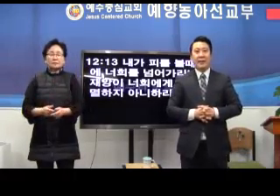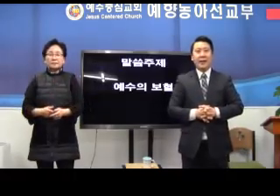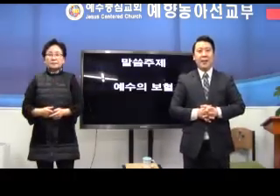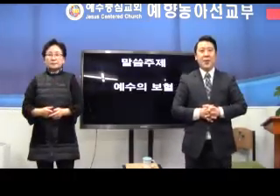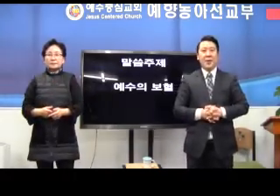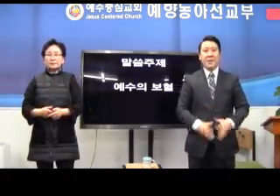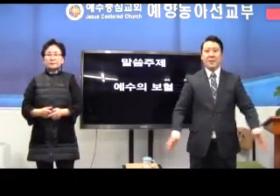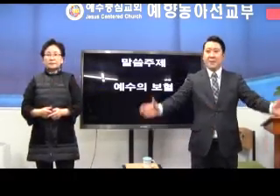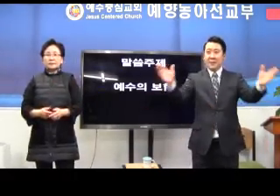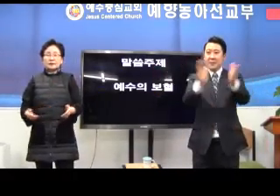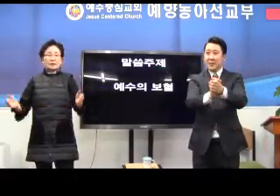아멘.